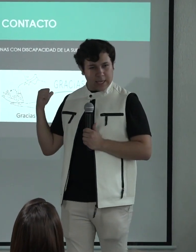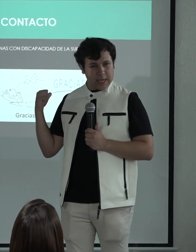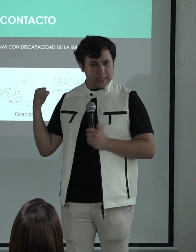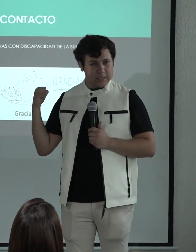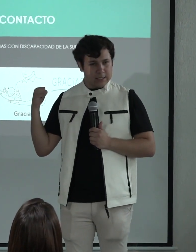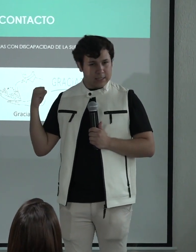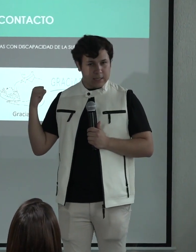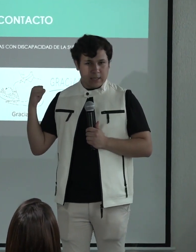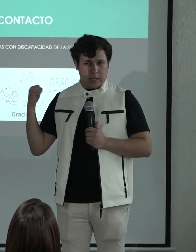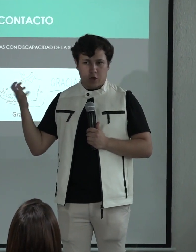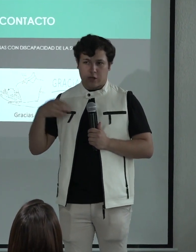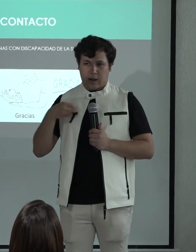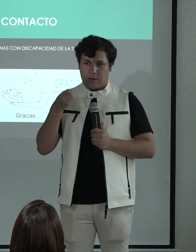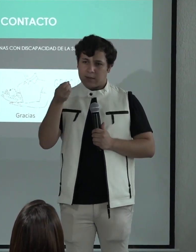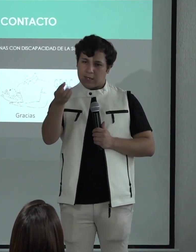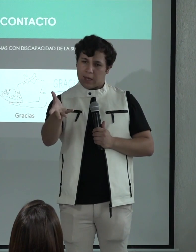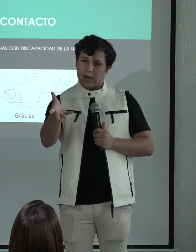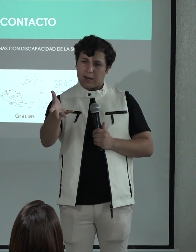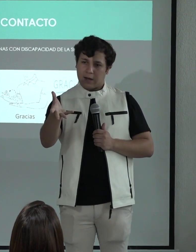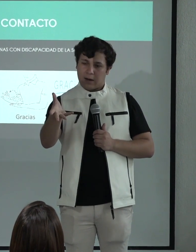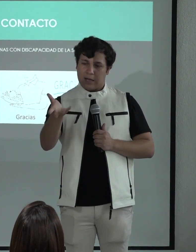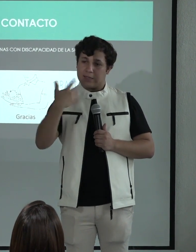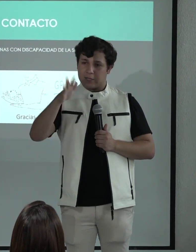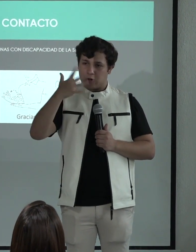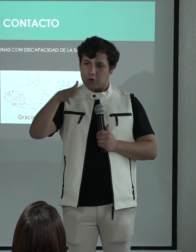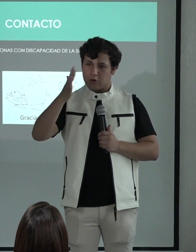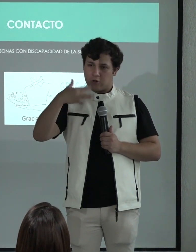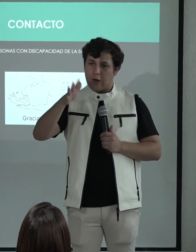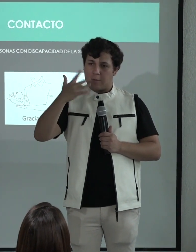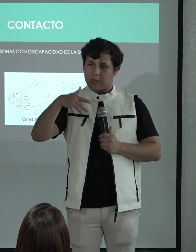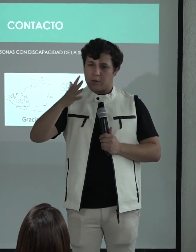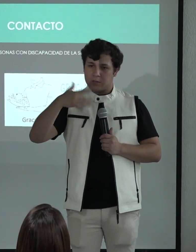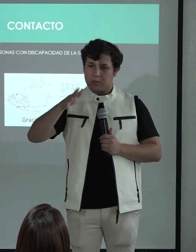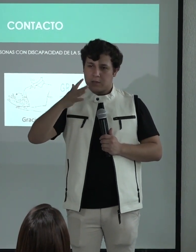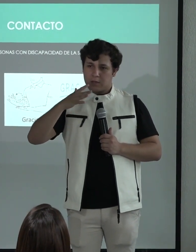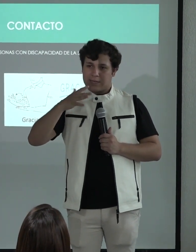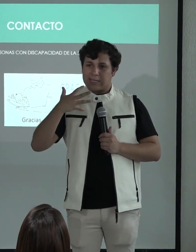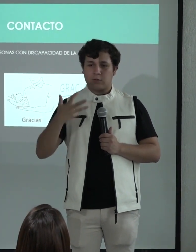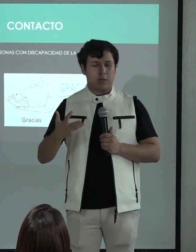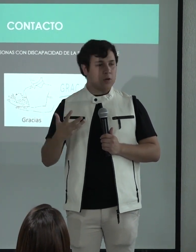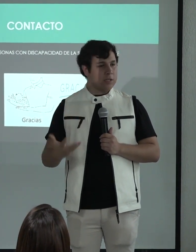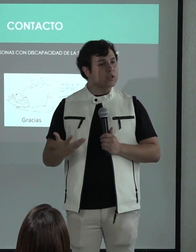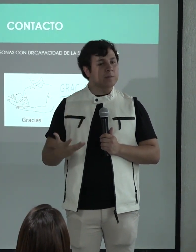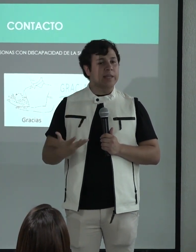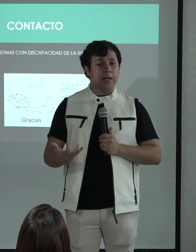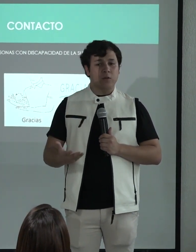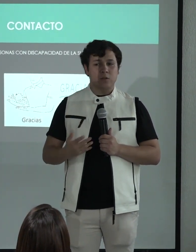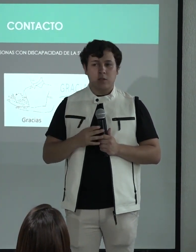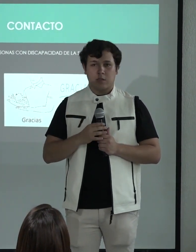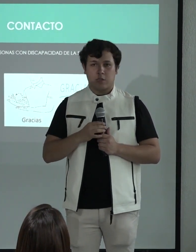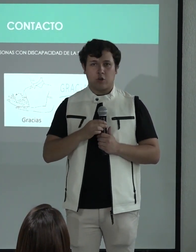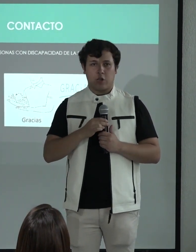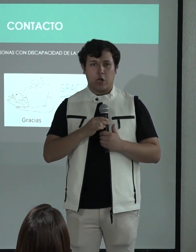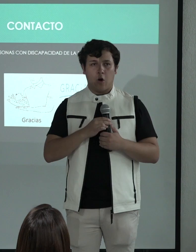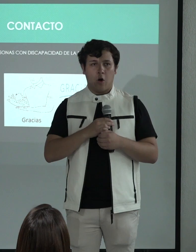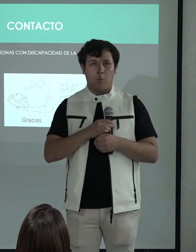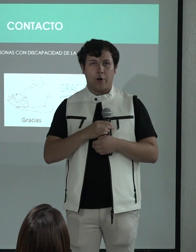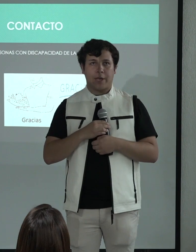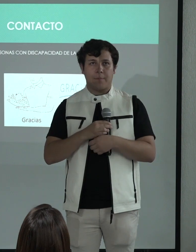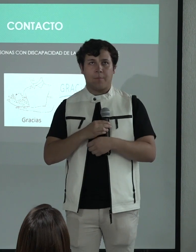señas y yo te la voy a enseñar en TikTok. Hago videos. ¿Qué sucede con esos videos? Si yo digo, por